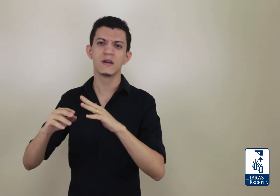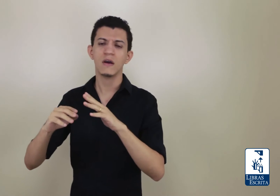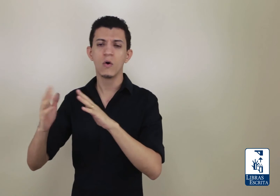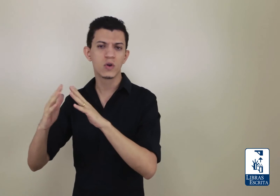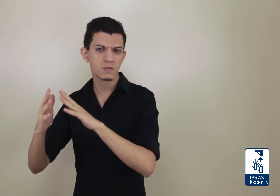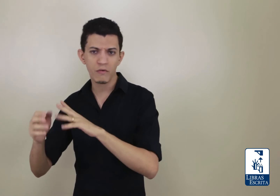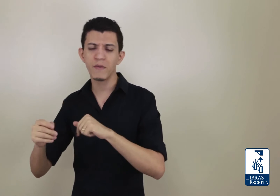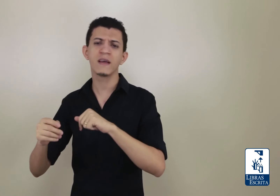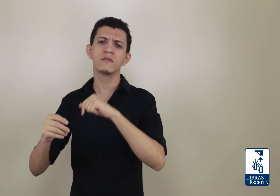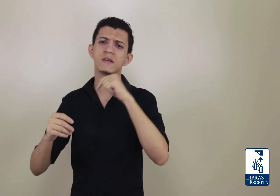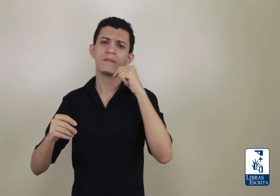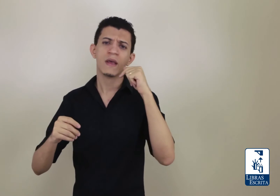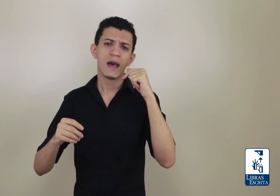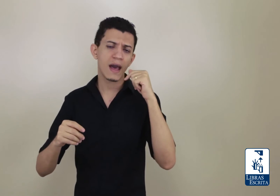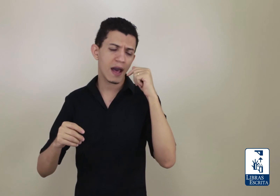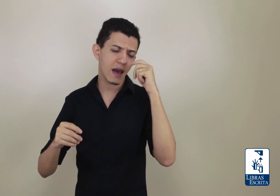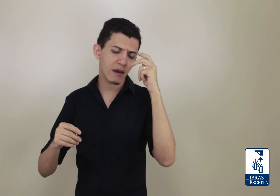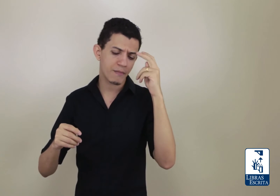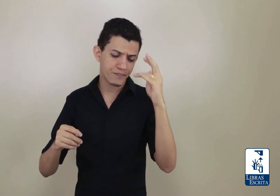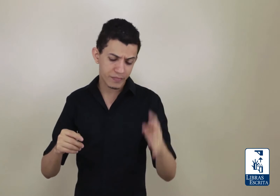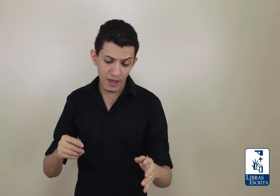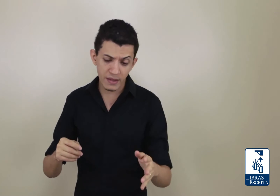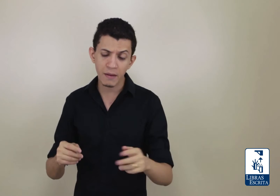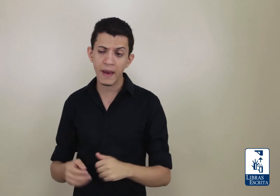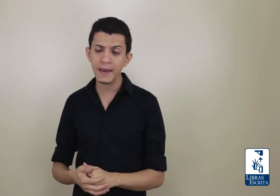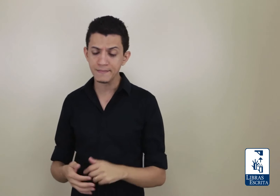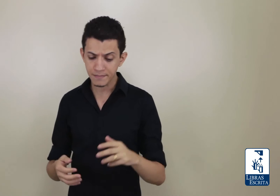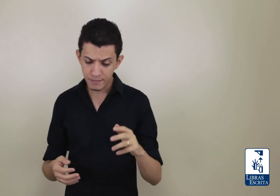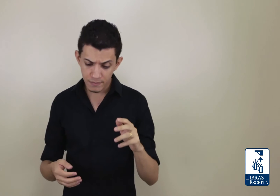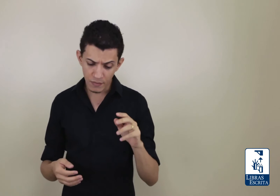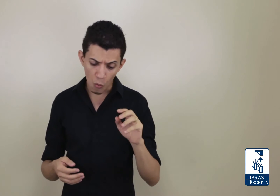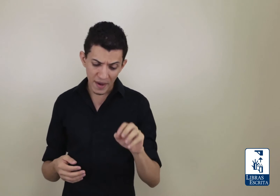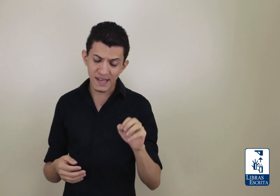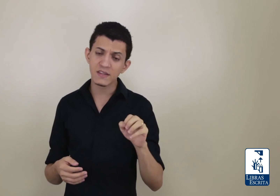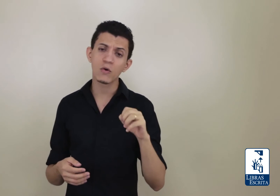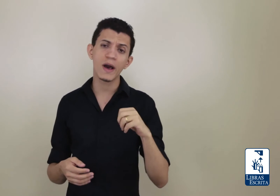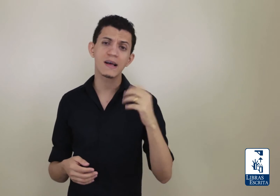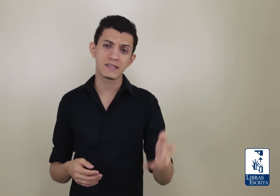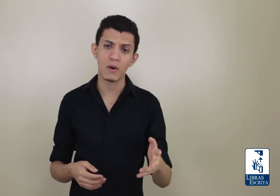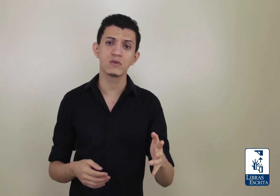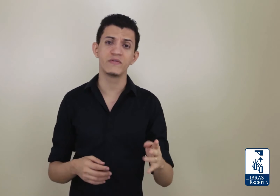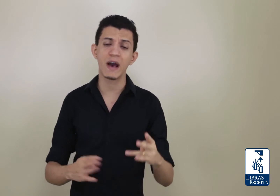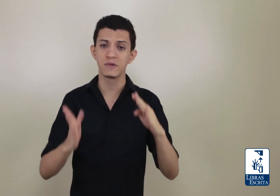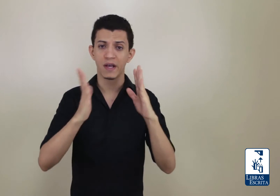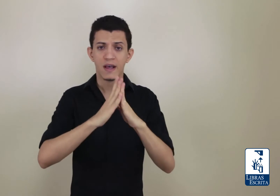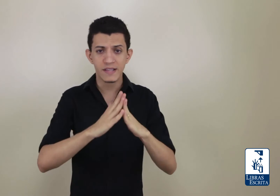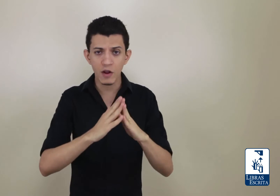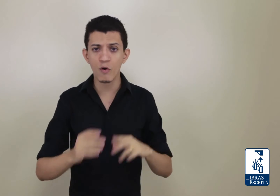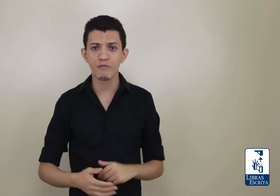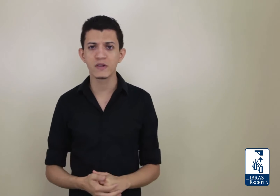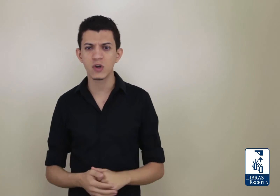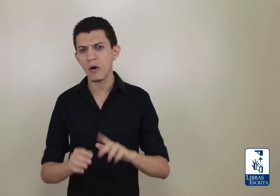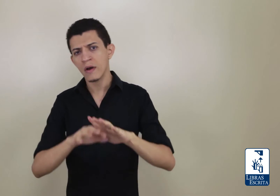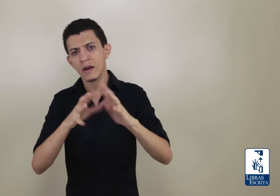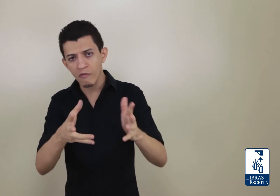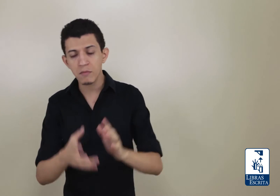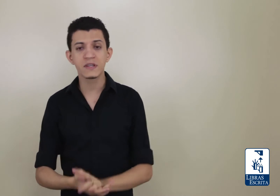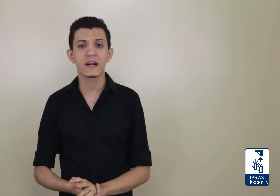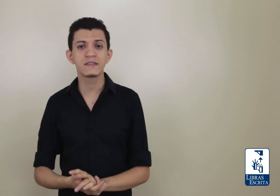ou dois movimentos. E também uma questão com relação aos verbos serem um movimento só. Não vamos entrar nessa